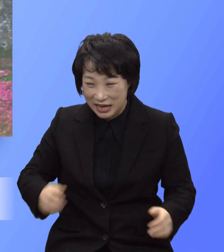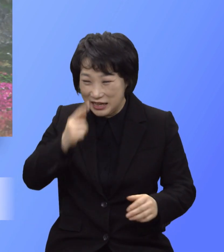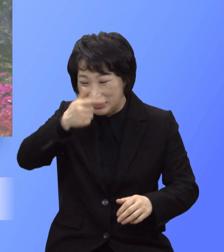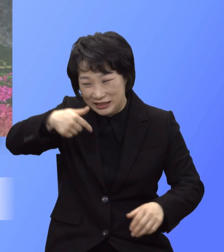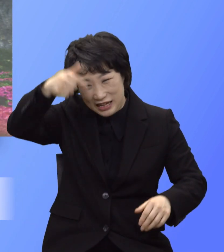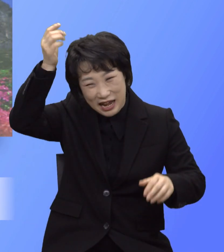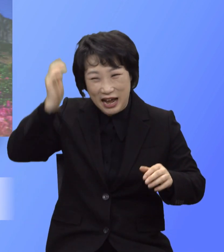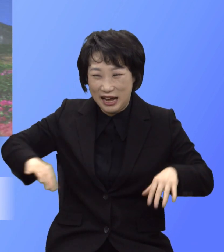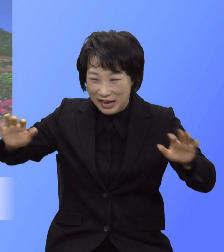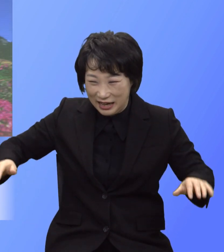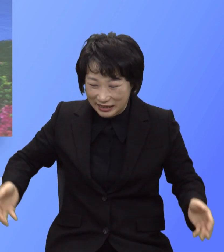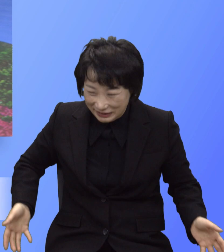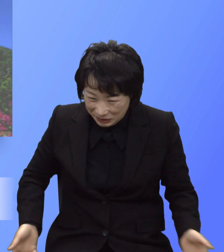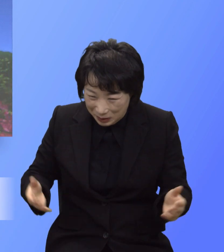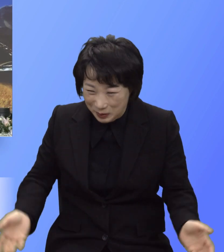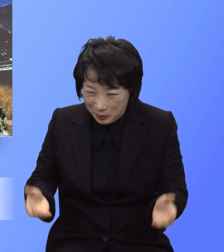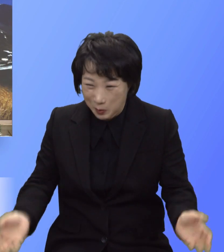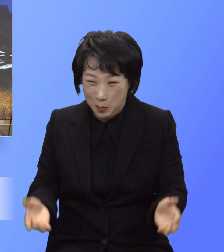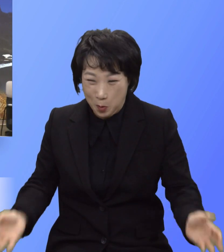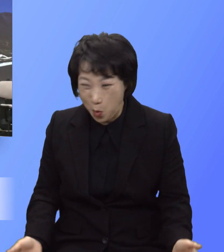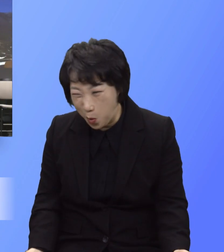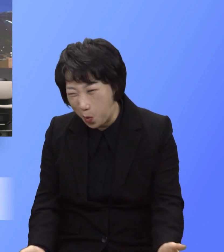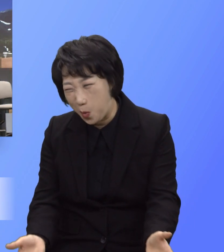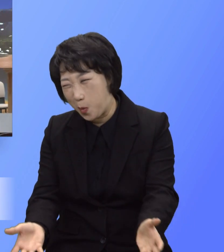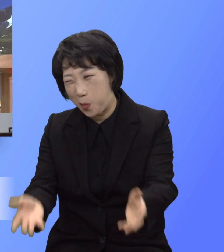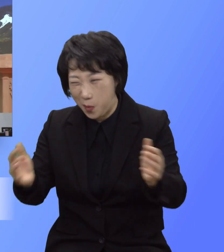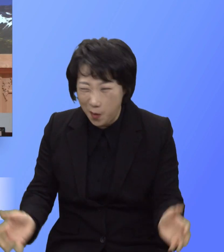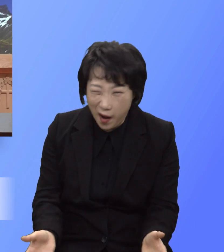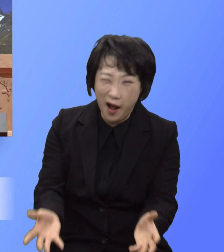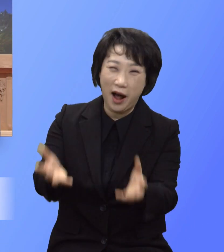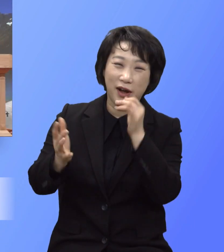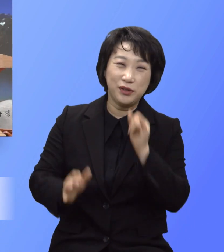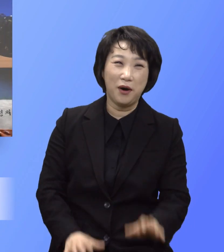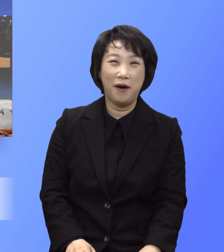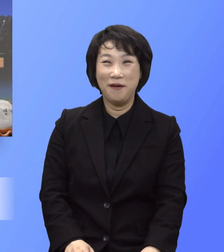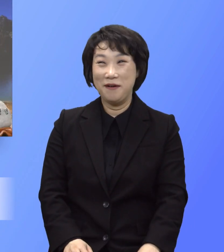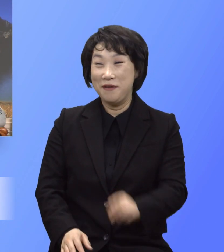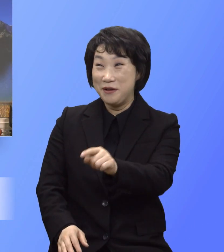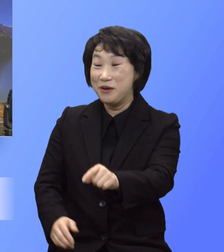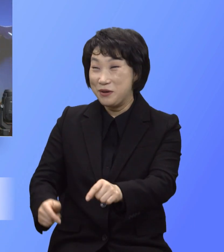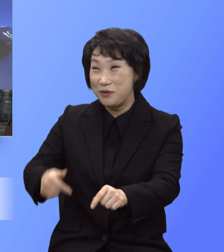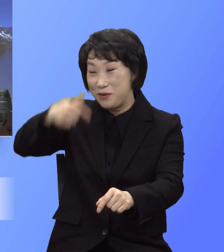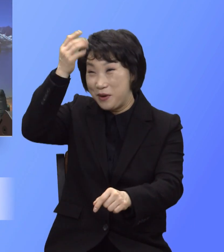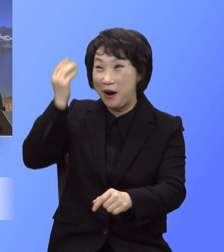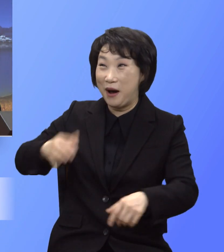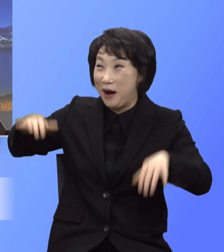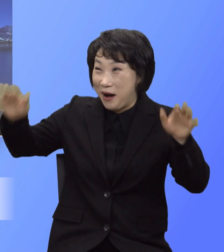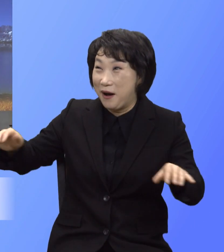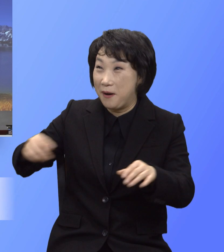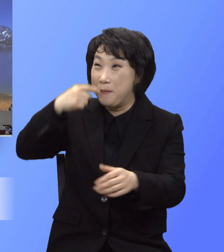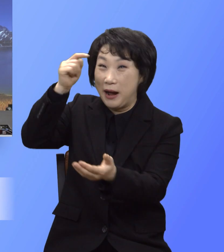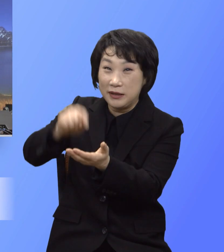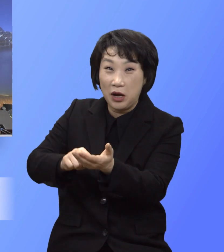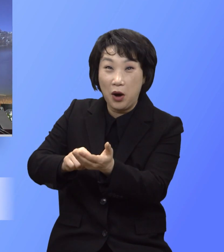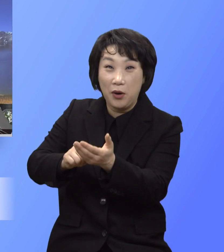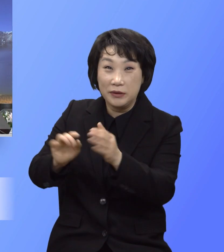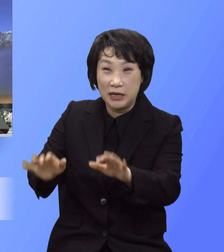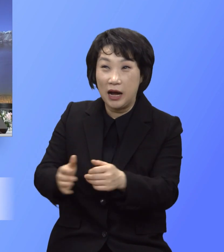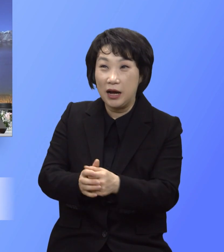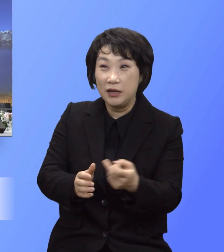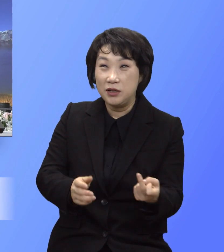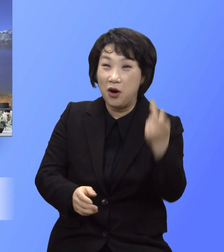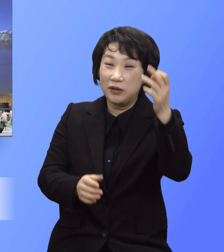예. 그런데 드디어 축공을 발견했습니다. 근데